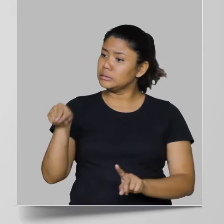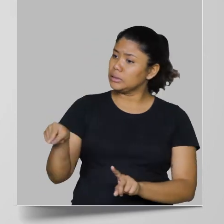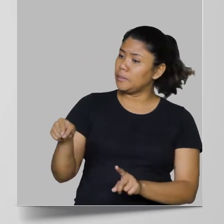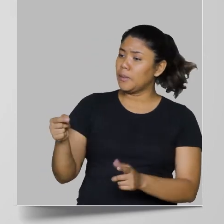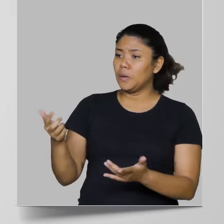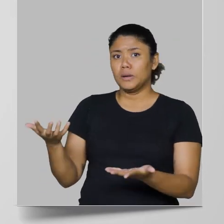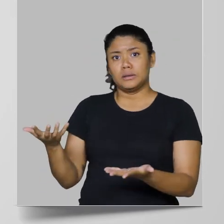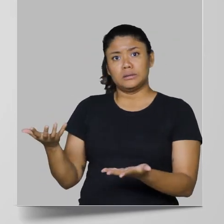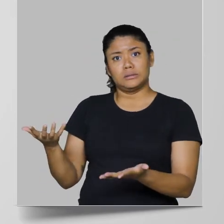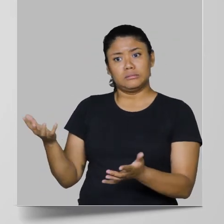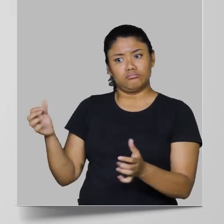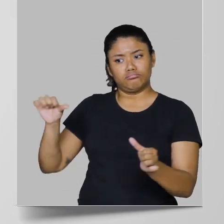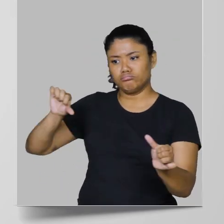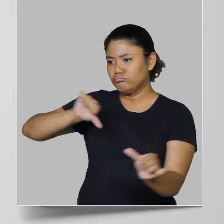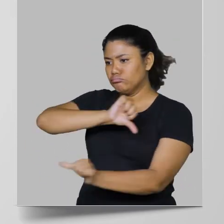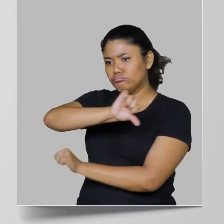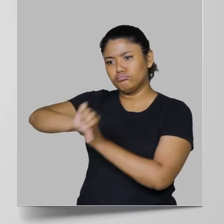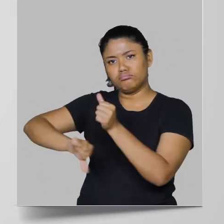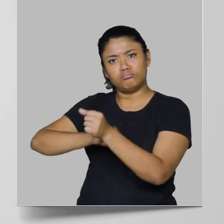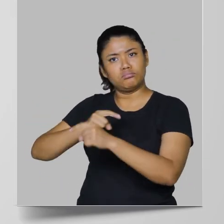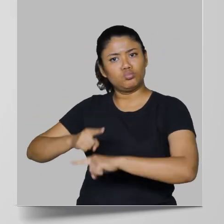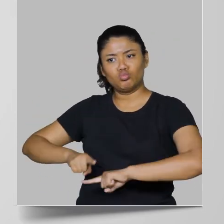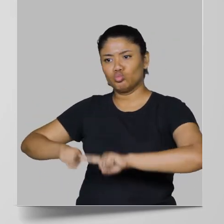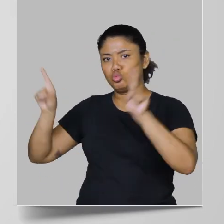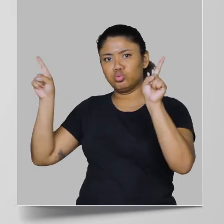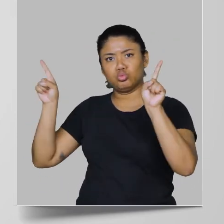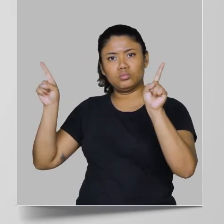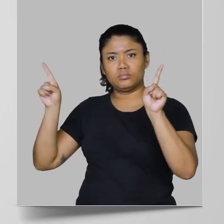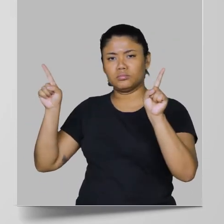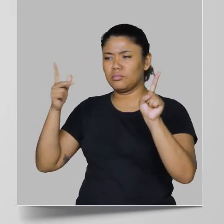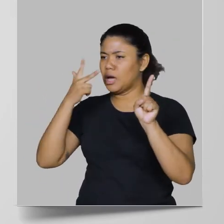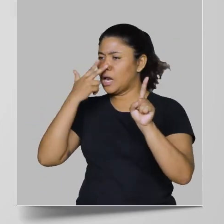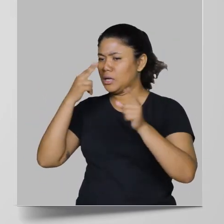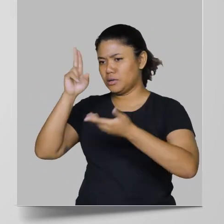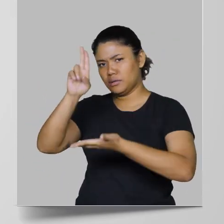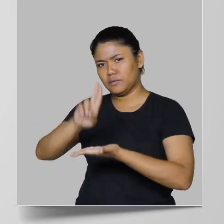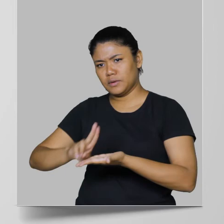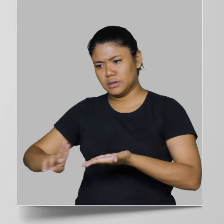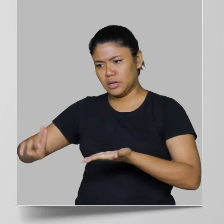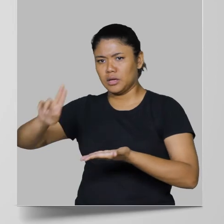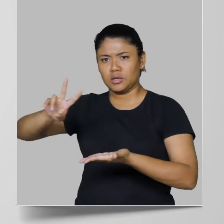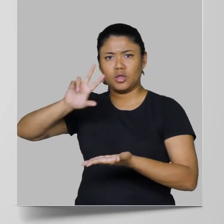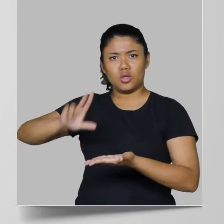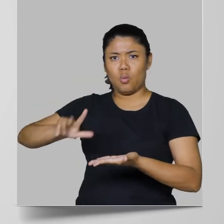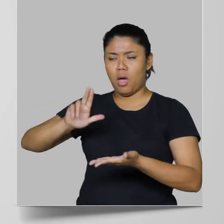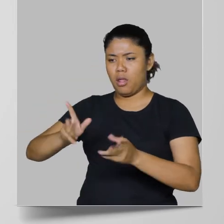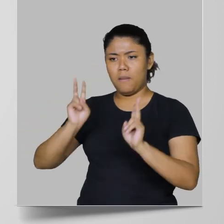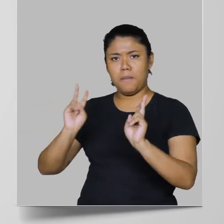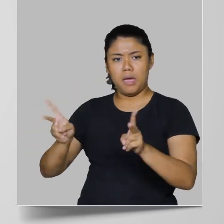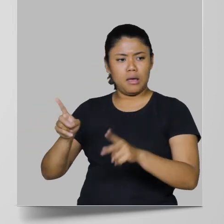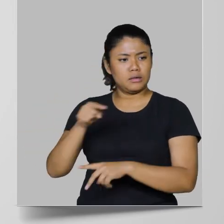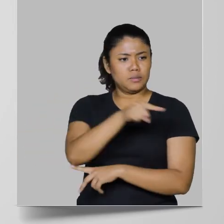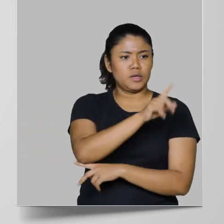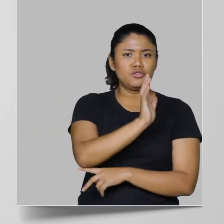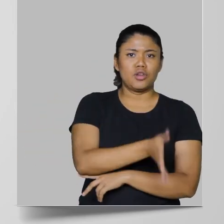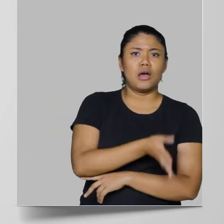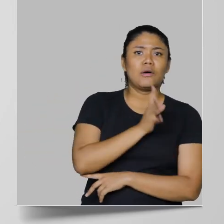e aí o espaço coletivo de modo geral, né? Porque, querendo ou não, a universidade é também